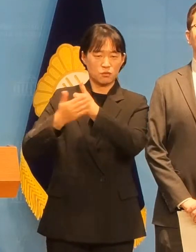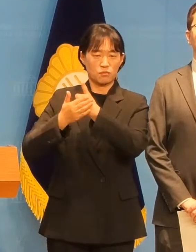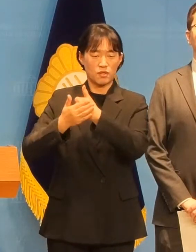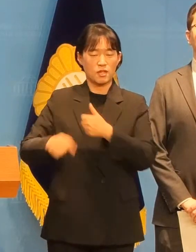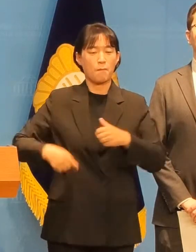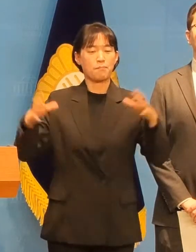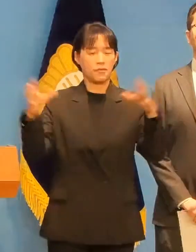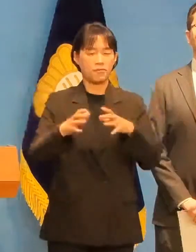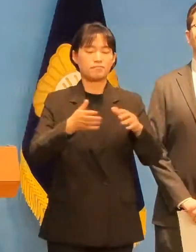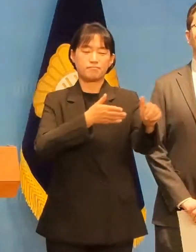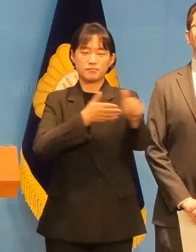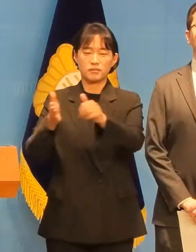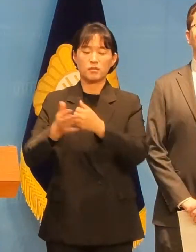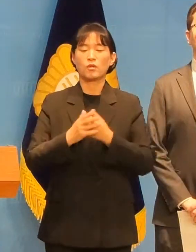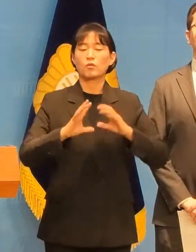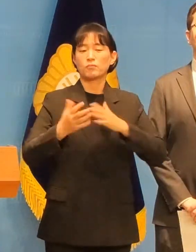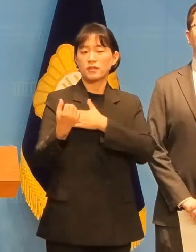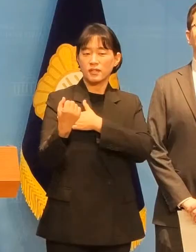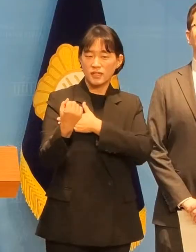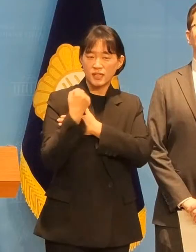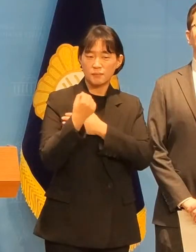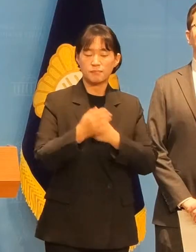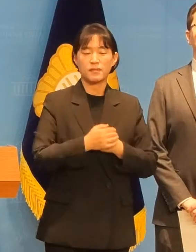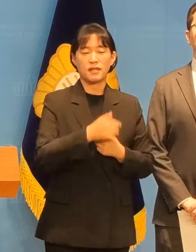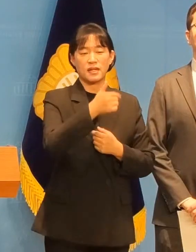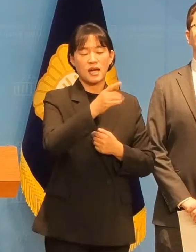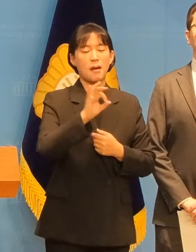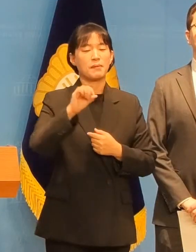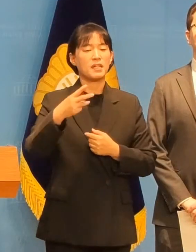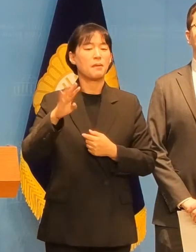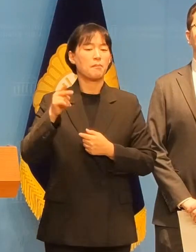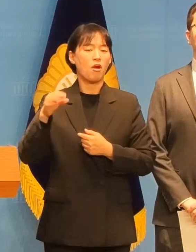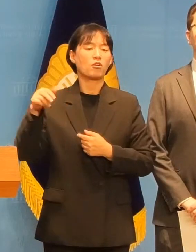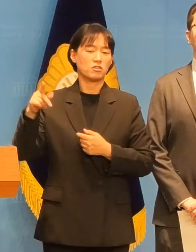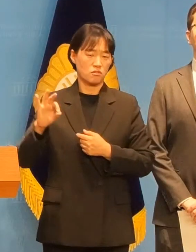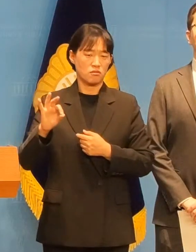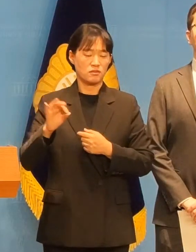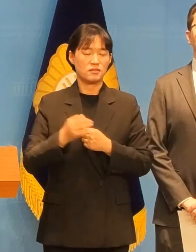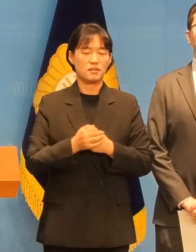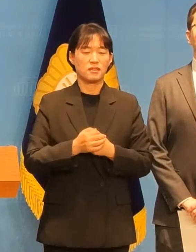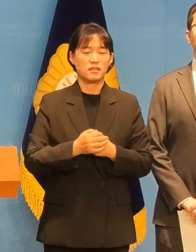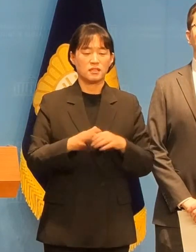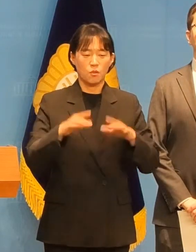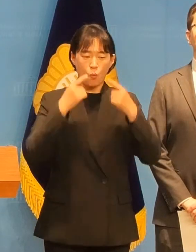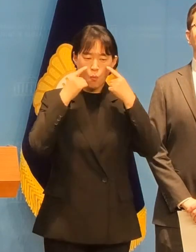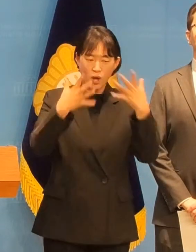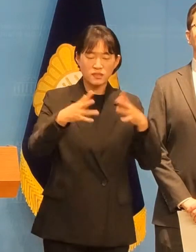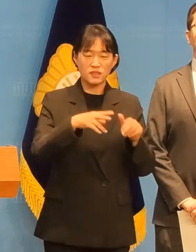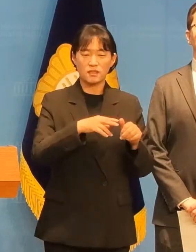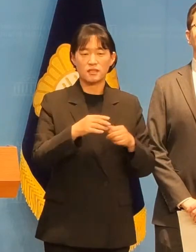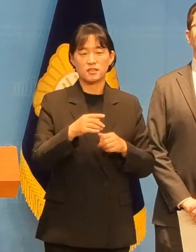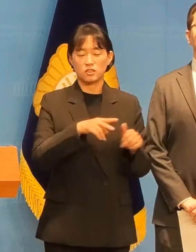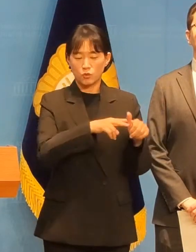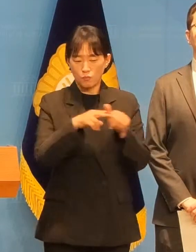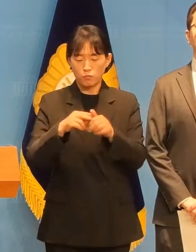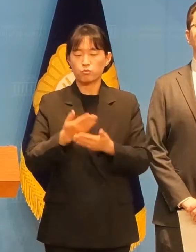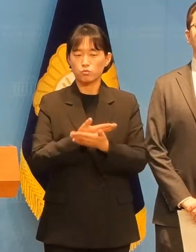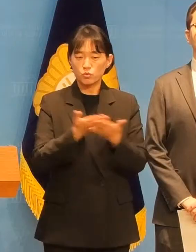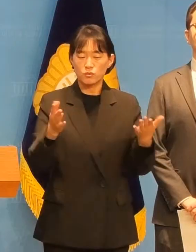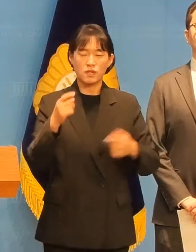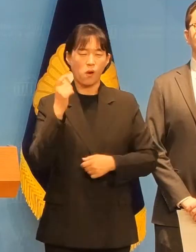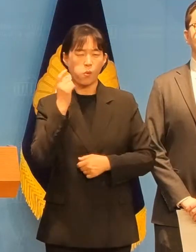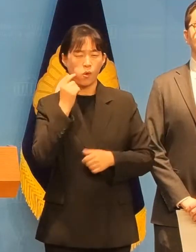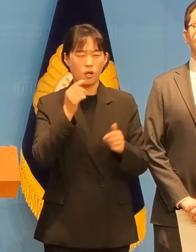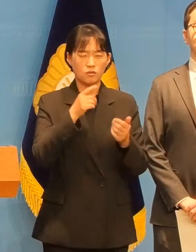당부드리며 국민의힘 용인시 갑을병정 당협위원장 일동은 정확한 정보 제공과